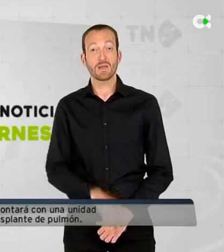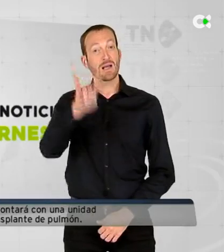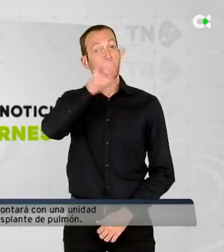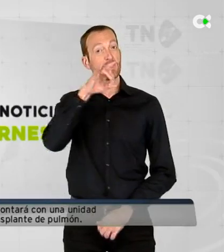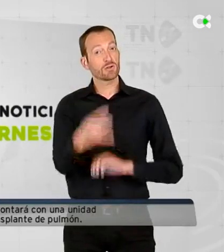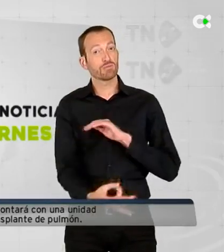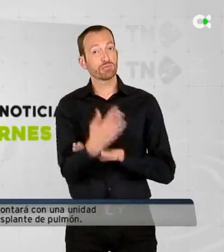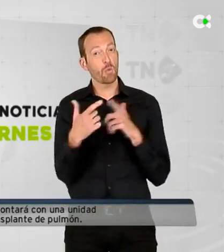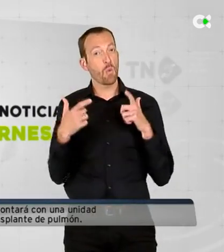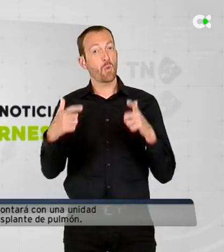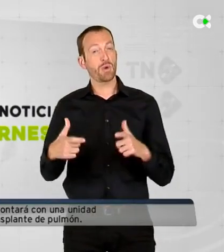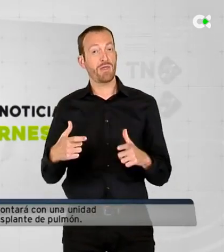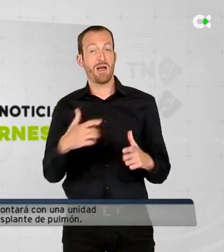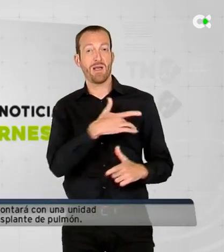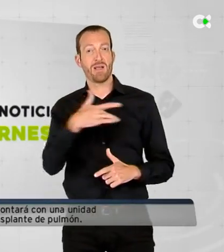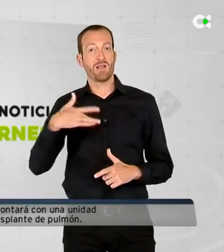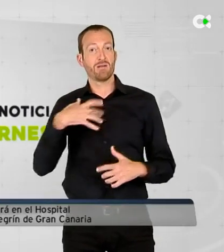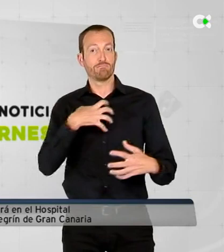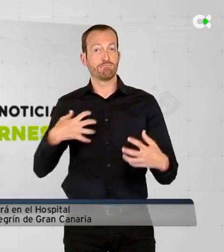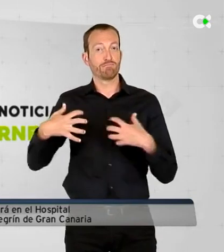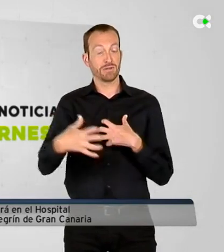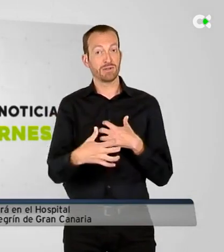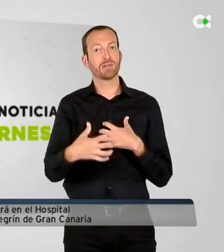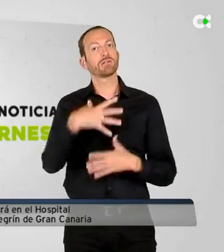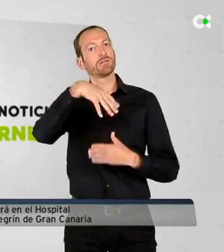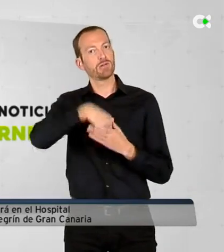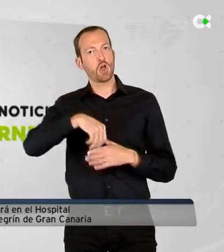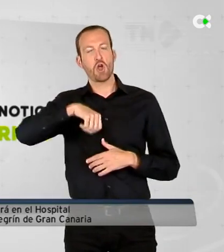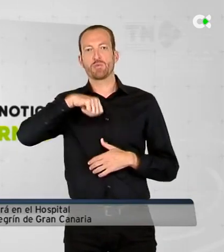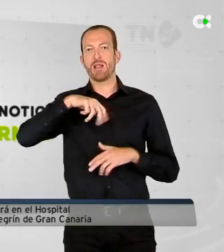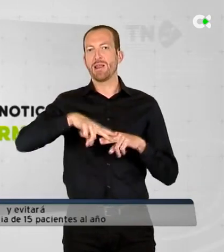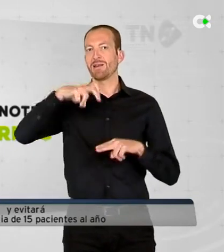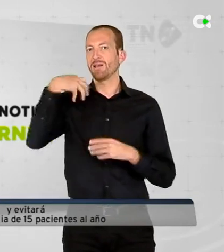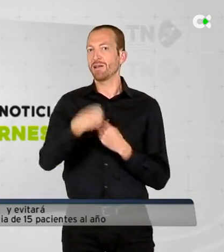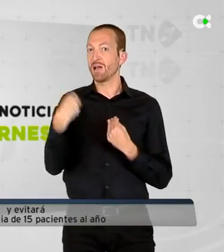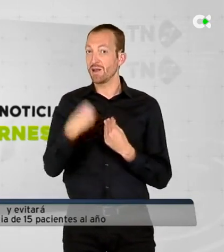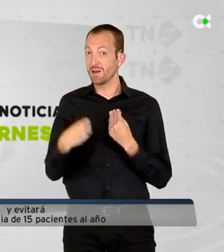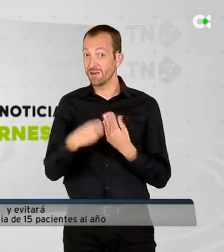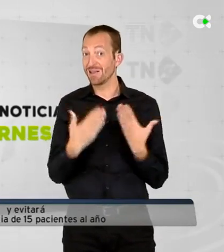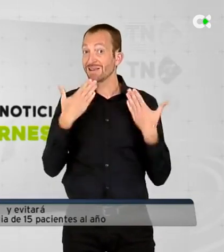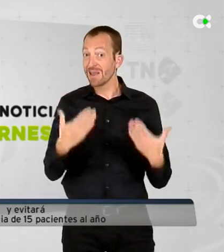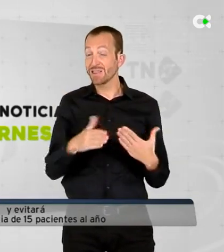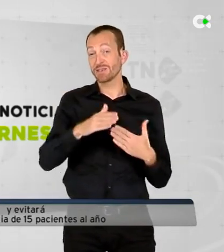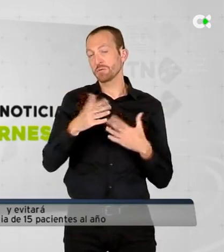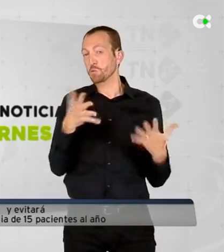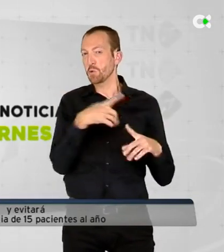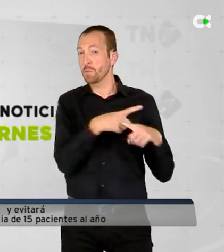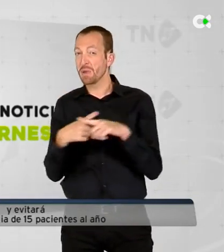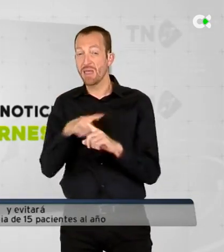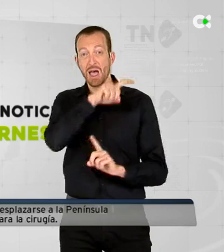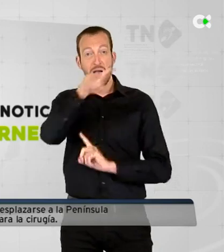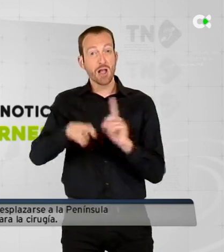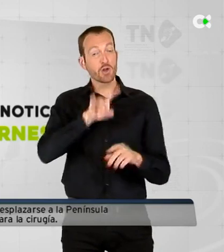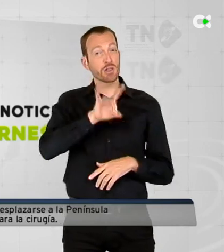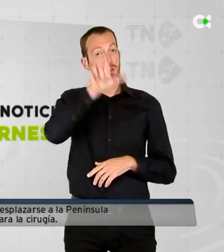Canarias contará con una unidad de trasplante de pulmón, estará en el Hospital Dr. Negrín de Gran Canaria y evitará que una media de 15 pacientes al